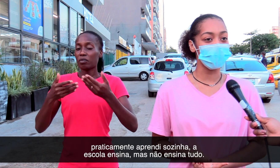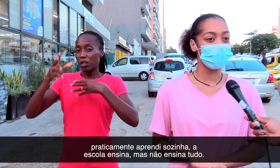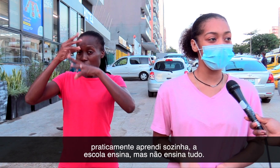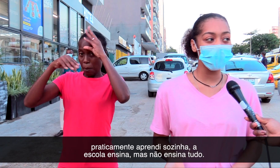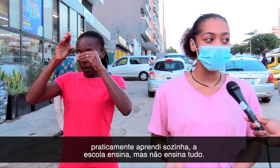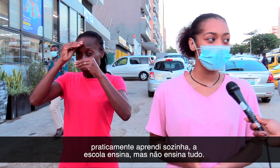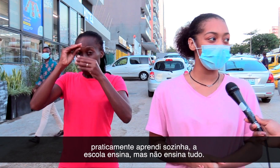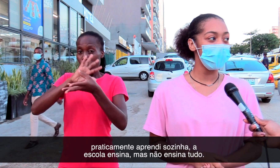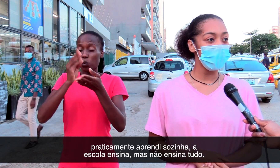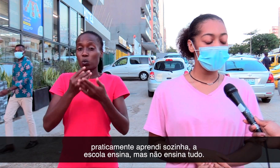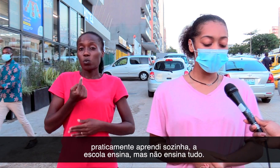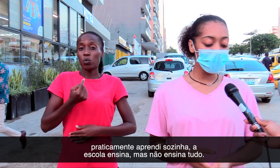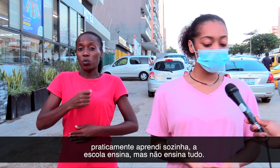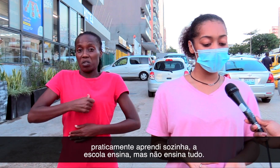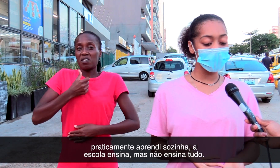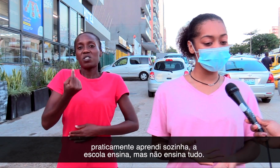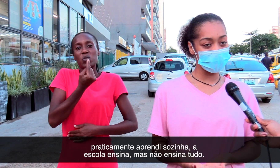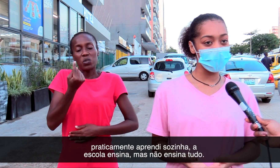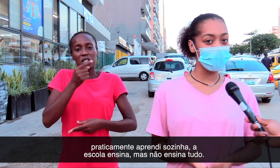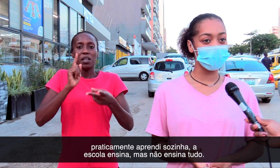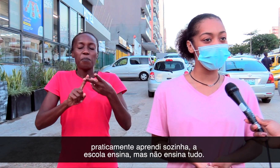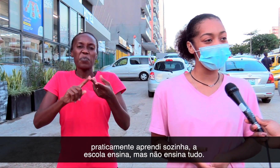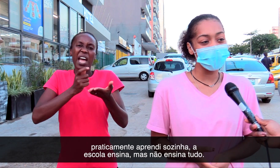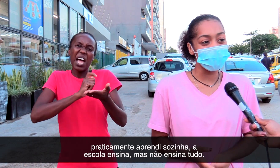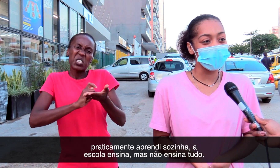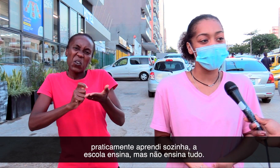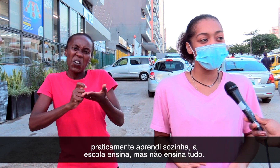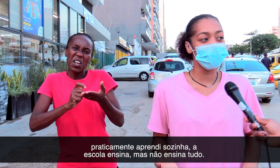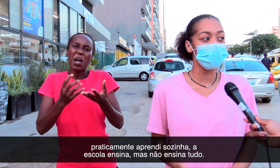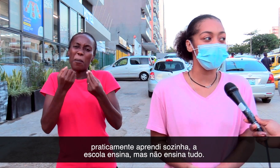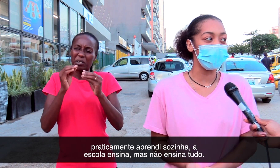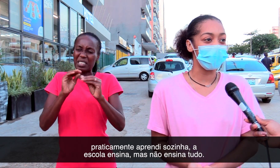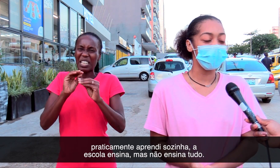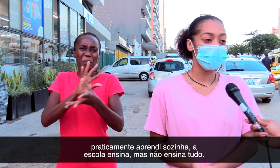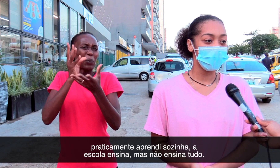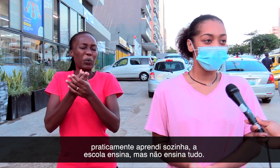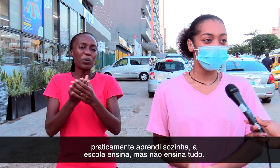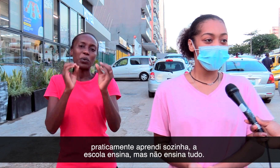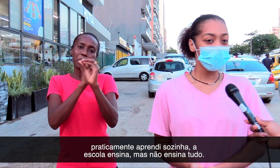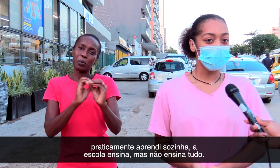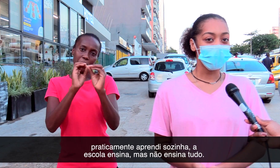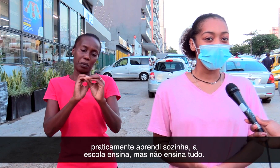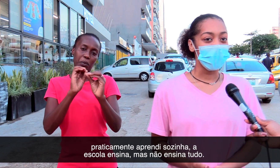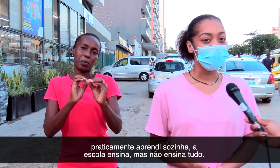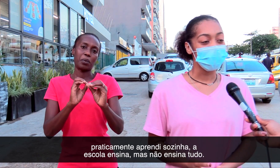tudo sozinha. Ok que a escola ensina, mas não ensina praticamente tudo.